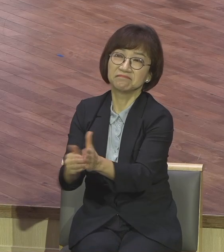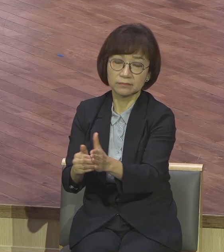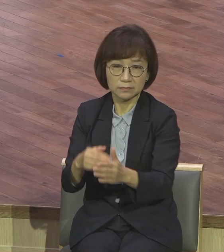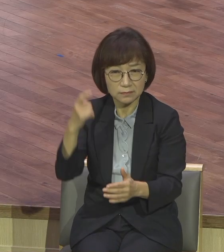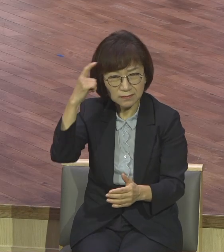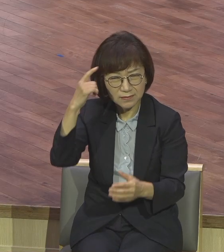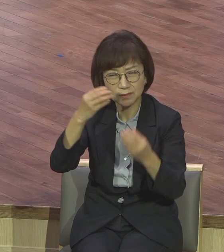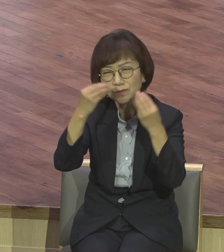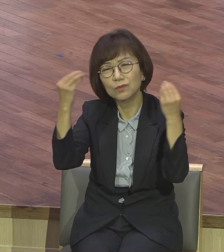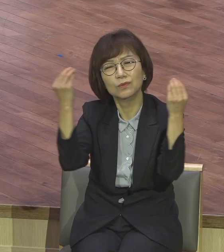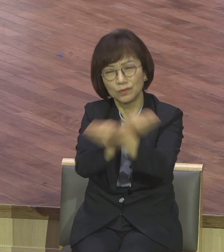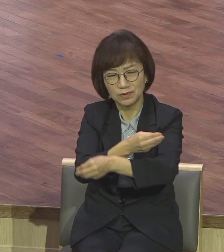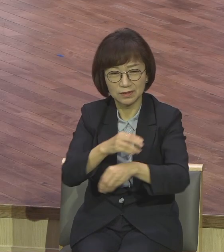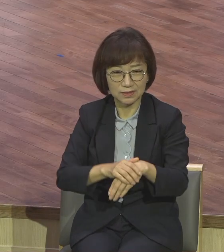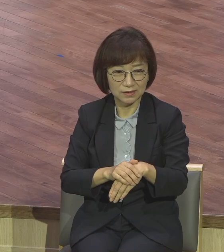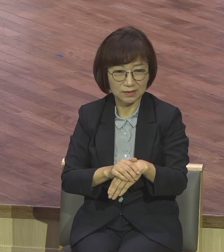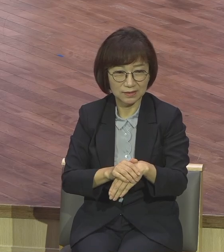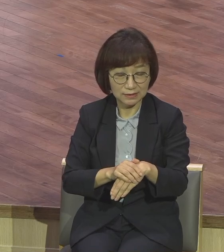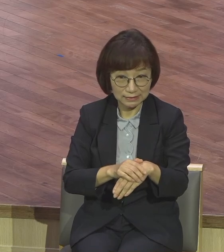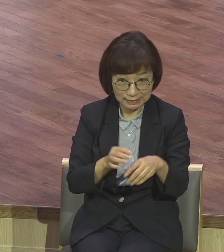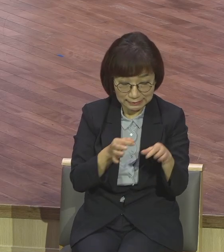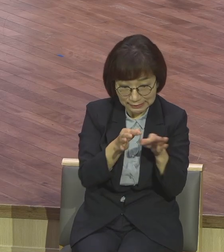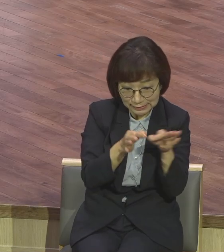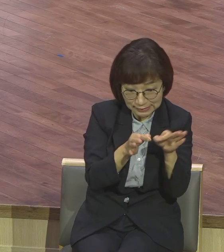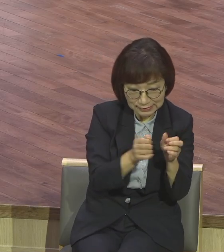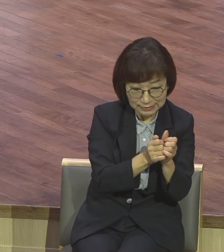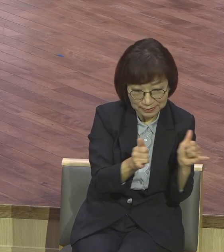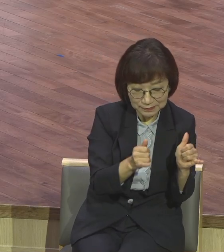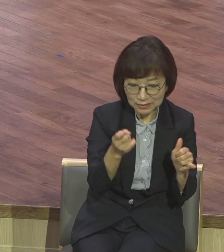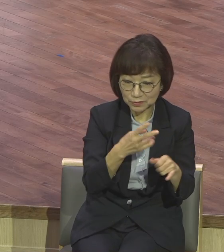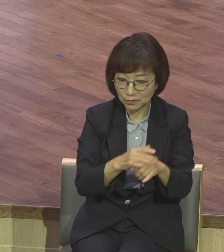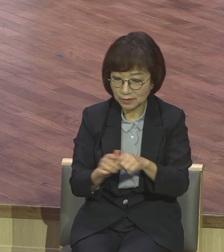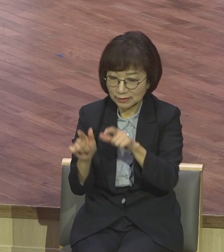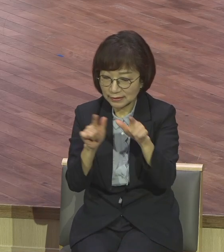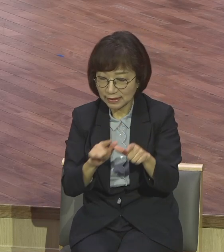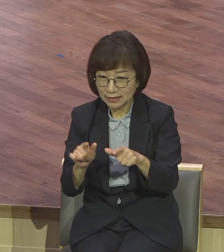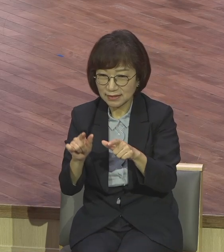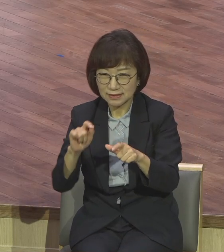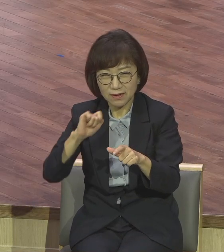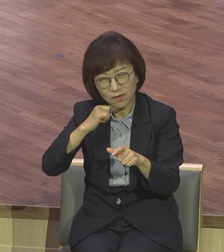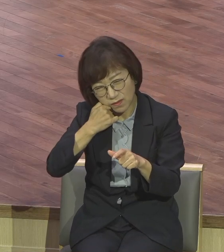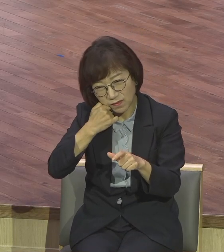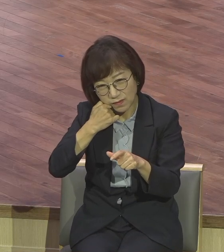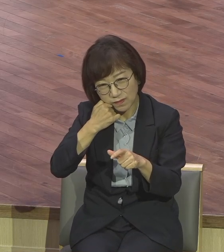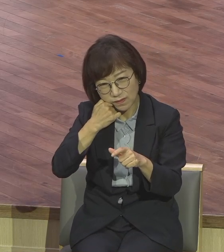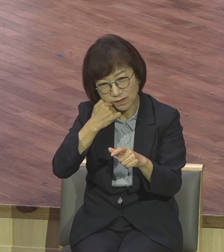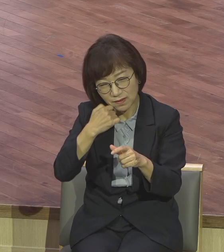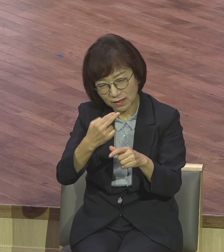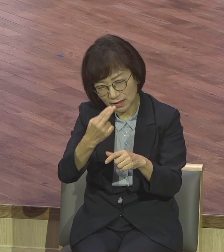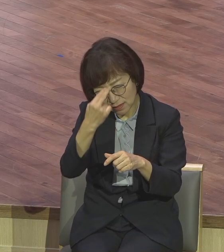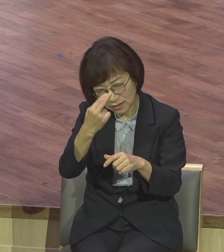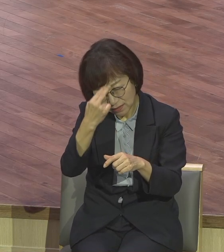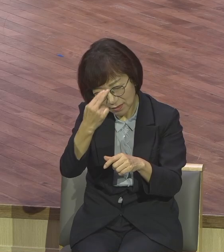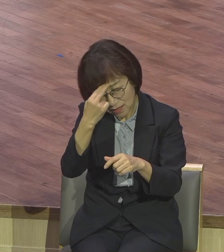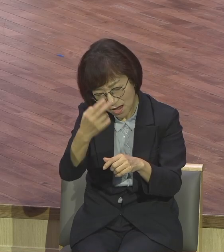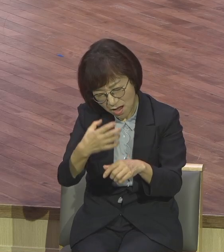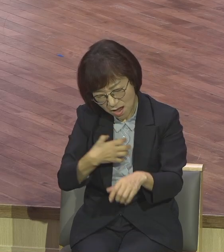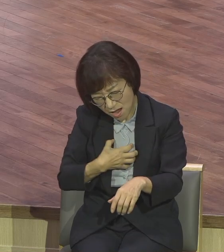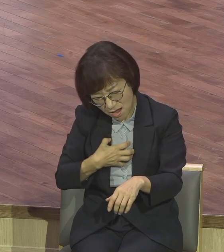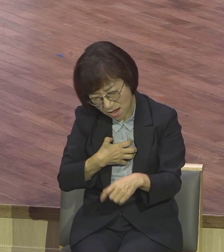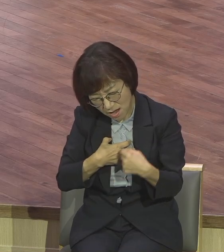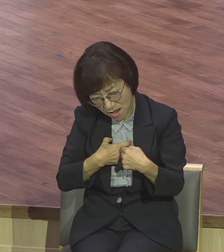뭐 소상공인뿐만 아니라 살다가 좀 어려움을 당하고 극한 막다른 골목에